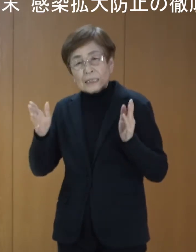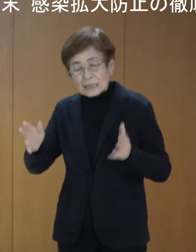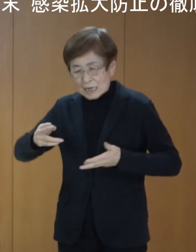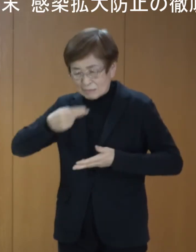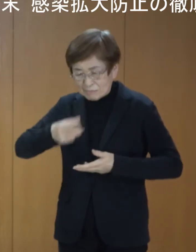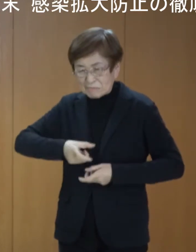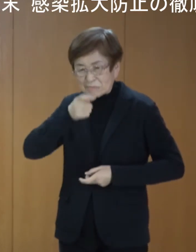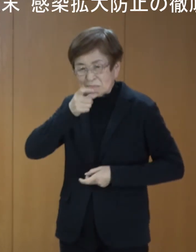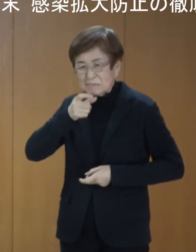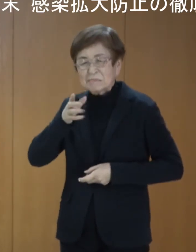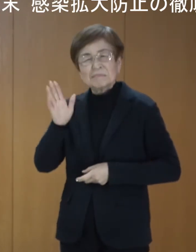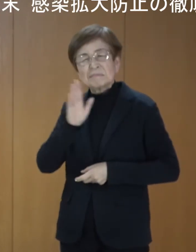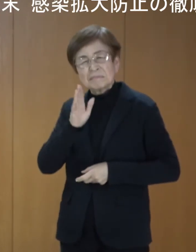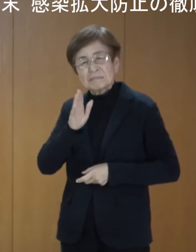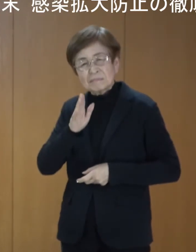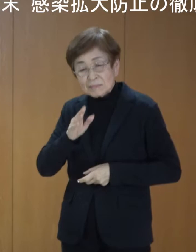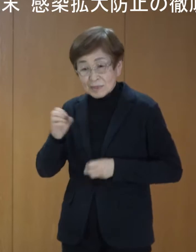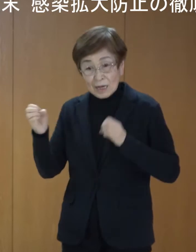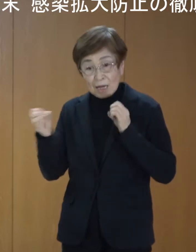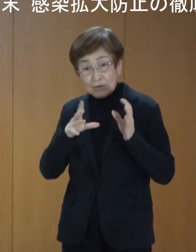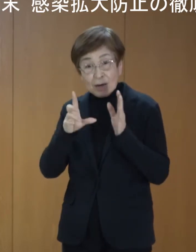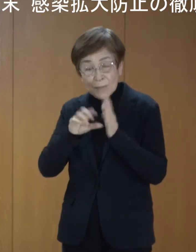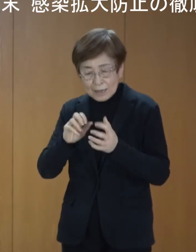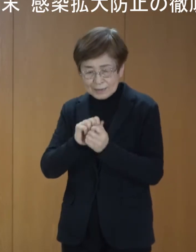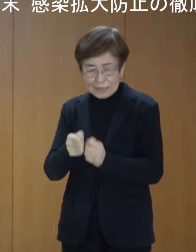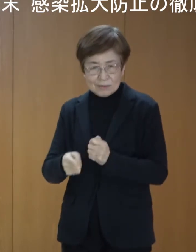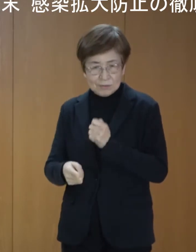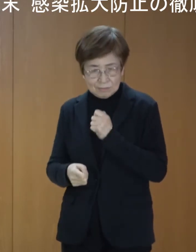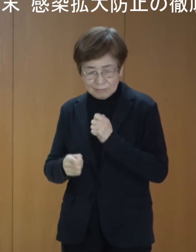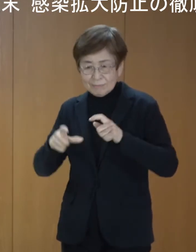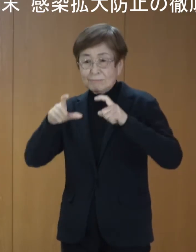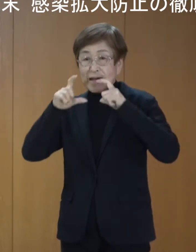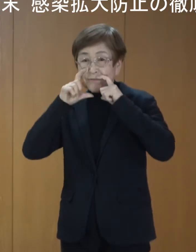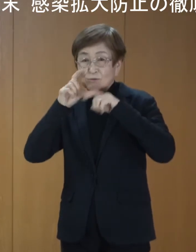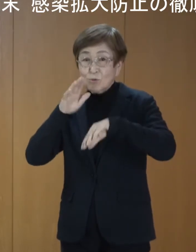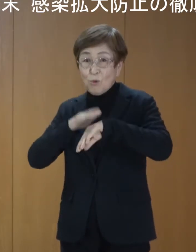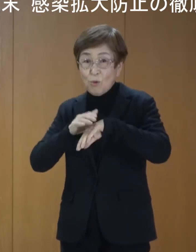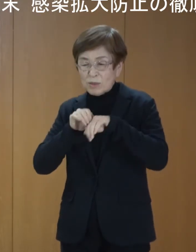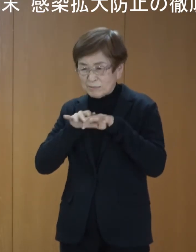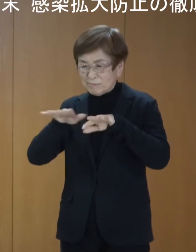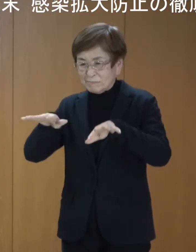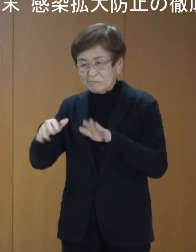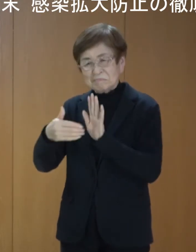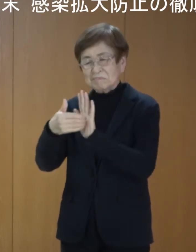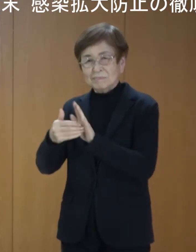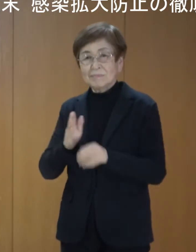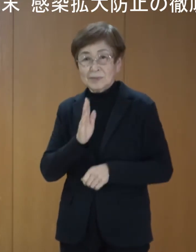え、会話の際は扇子やマスクなどにより飛沫を防止してください。